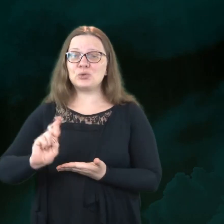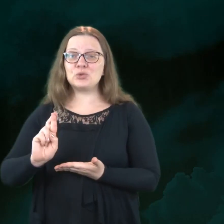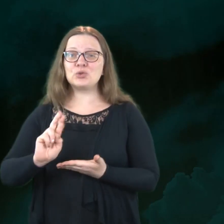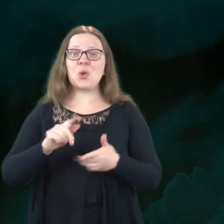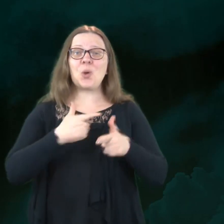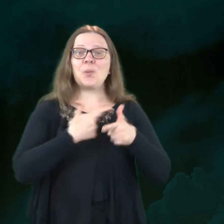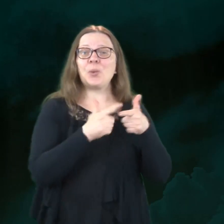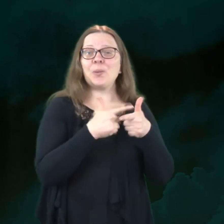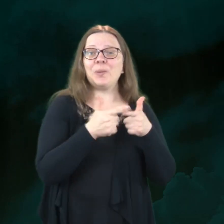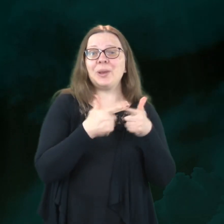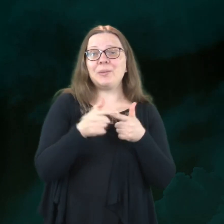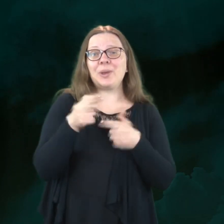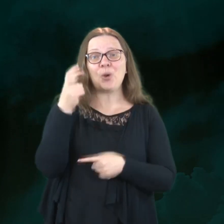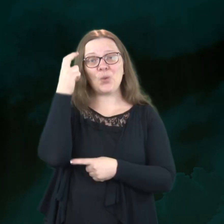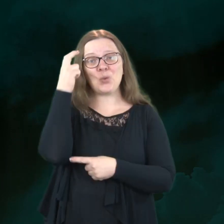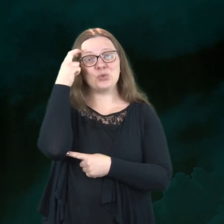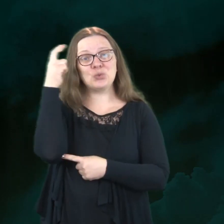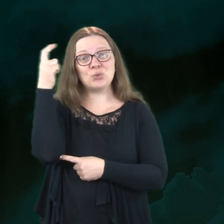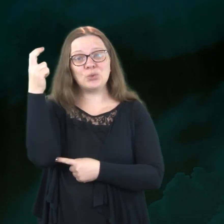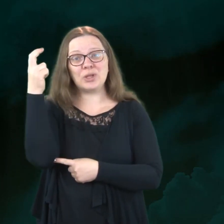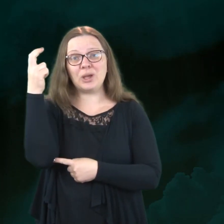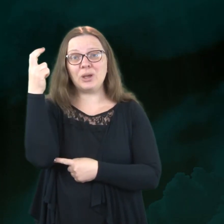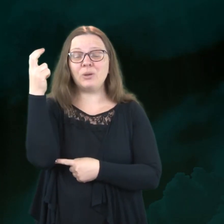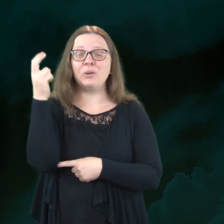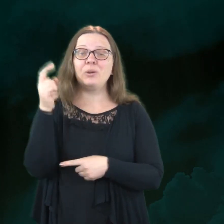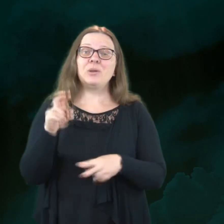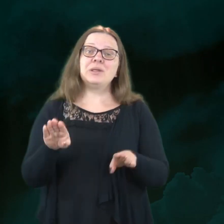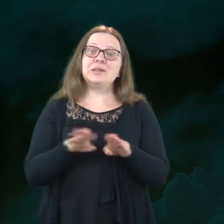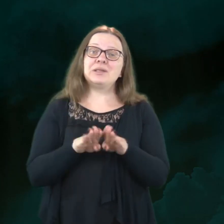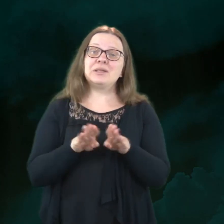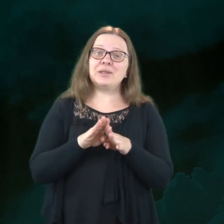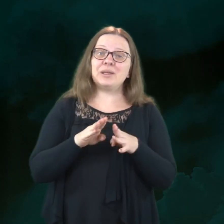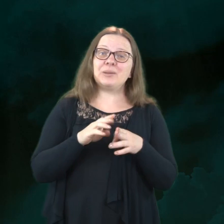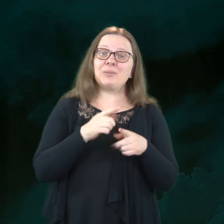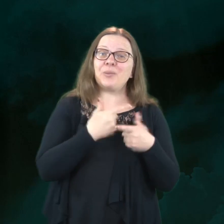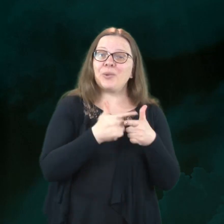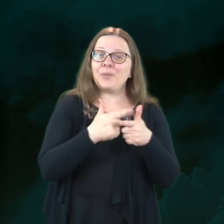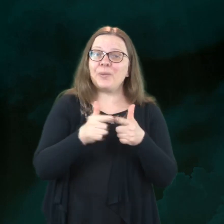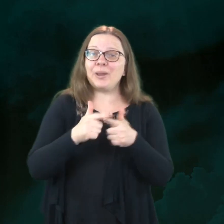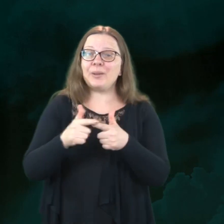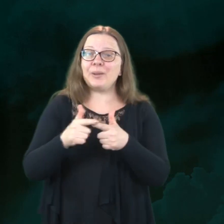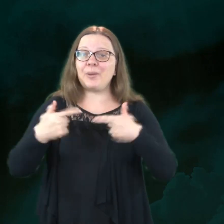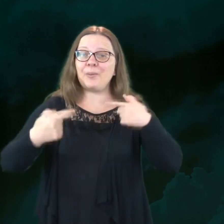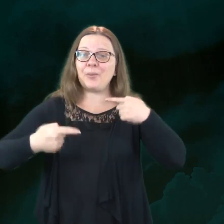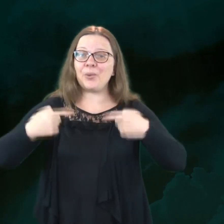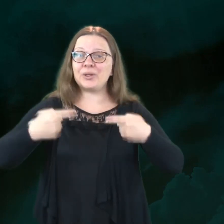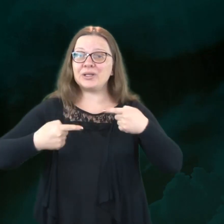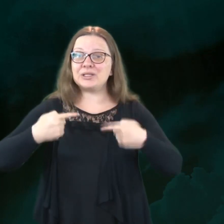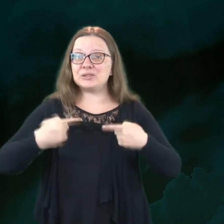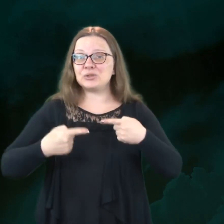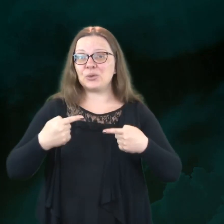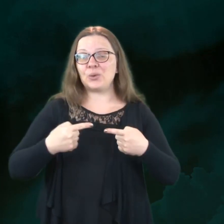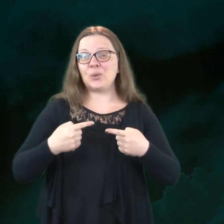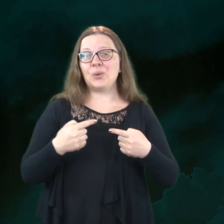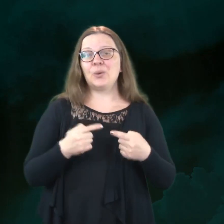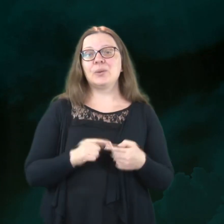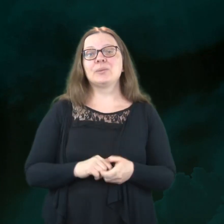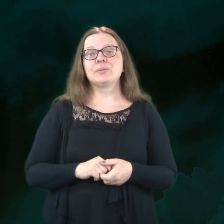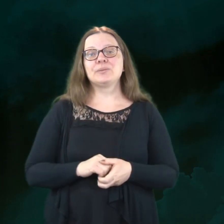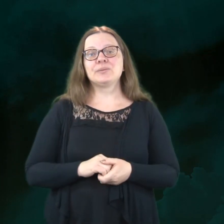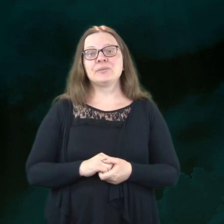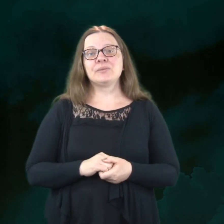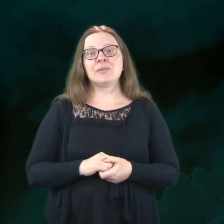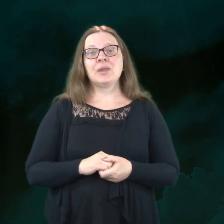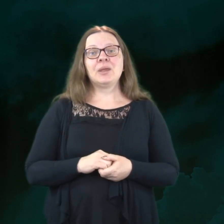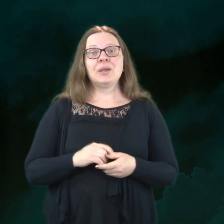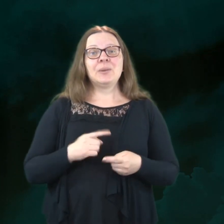problema político, porque estão pregando um rei que vai tomar conta dos reinos desse mundo, ele vai estabelecer o seu reino